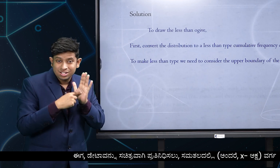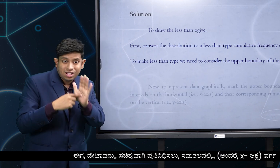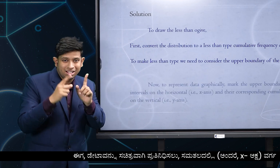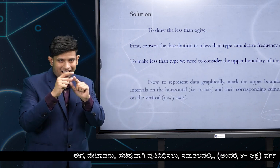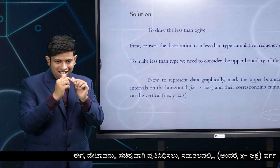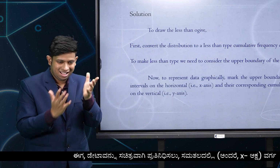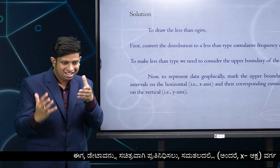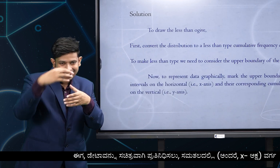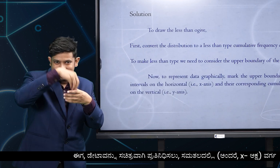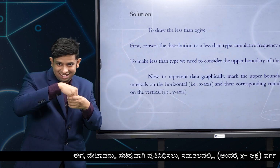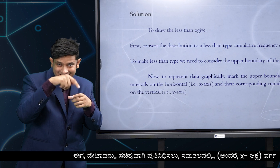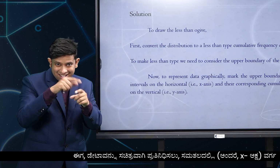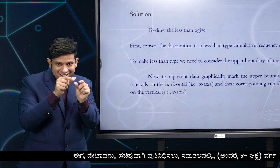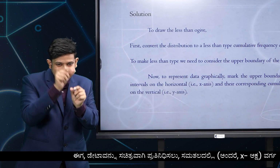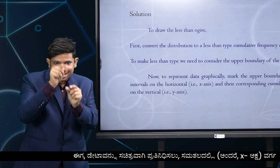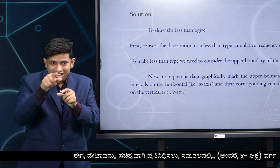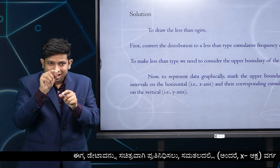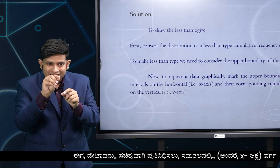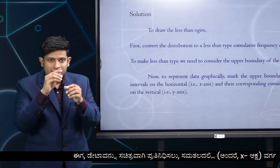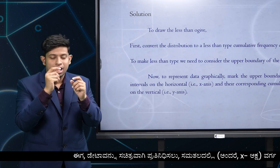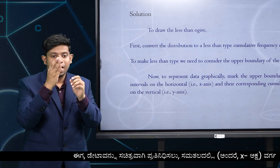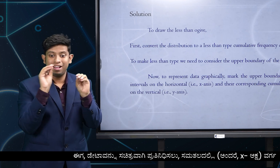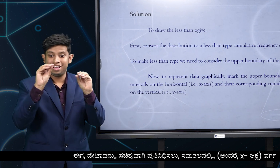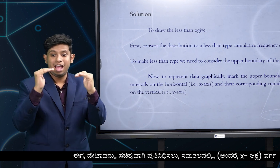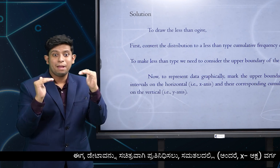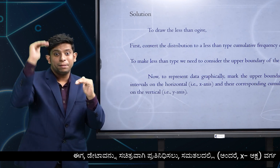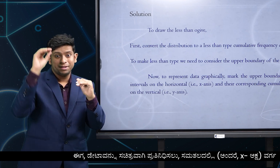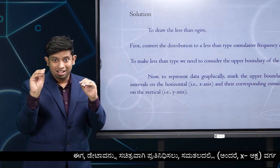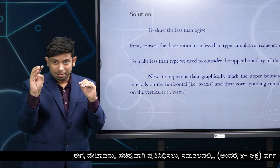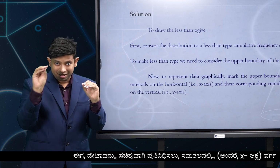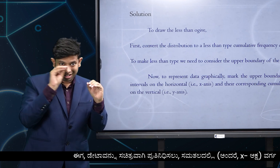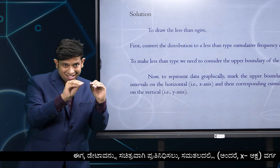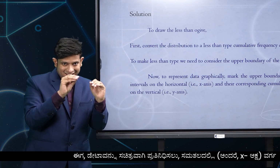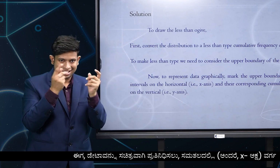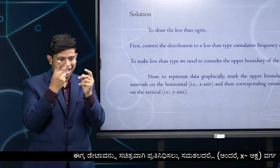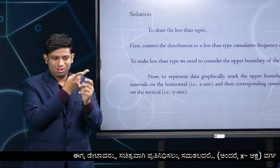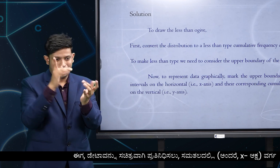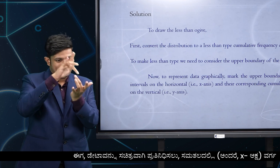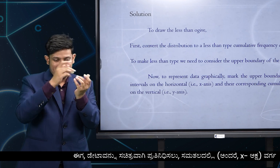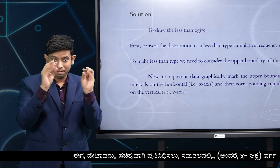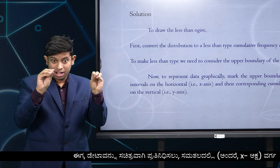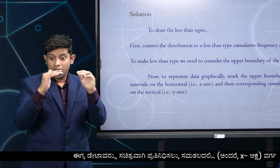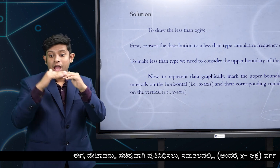ಈಗ ಡೇಟಾವನ್ನು ಸಚಿತ್ರವಾಗಿ ಪ್ರತಿನಿಧಿಸಲು ಸಮತಲದಲ್ಲಿ, ಅಂದರೆ x- ಅಕ್ಷ,